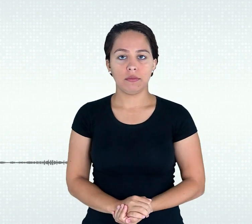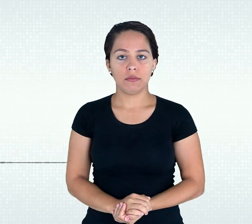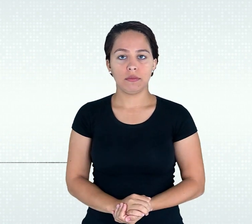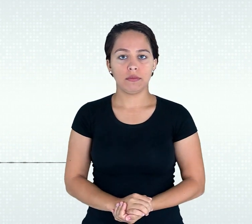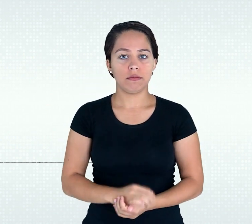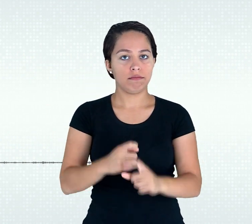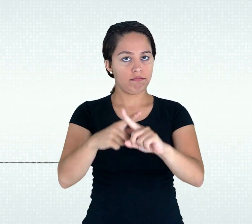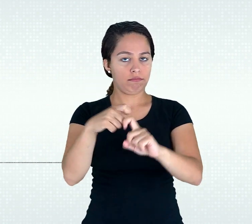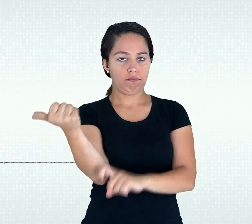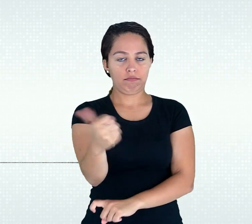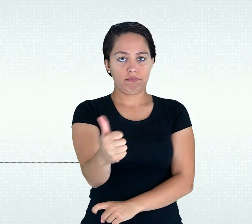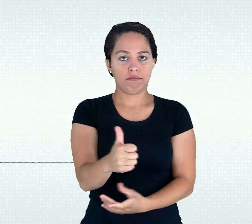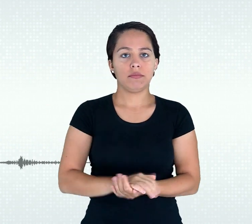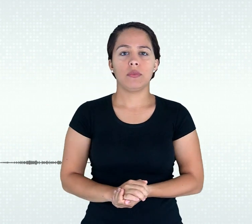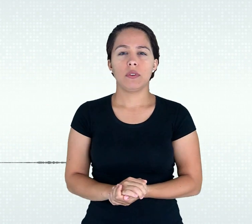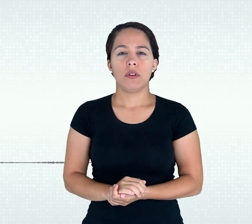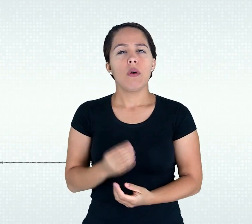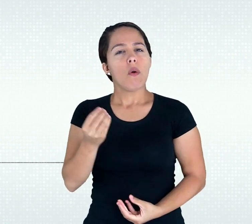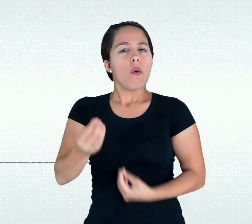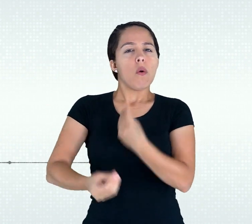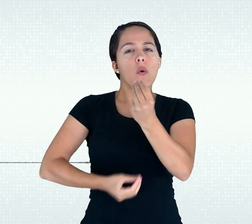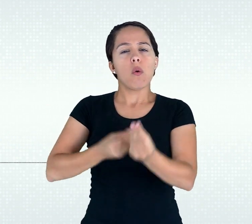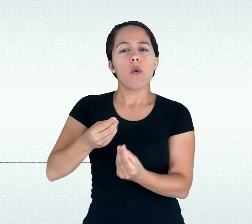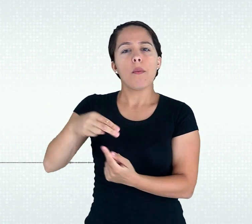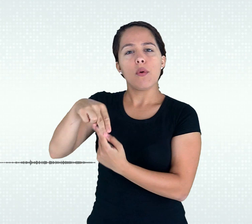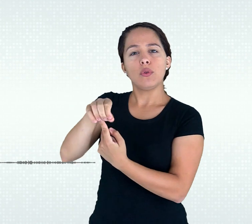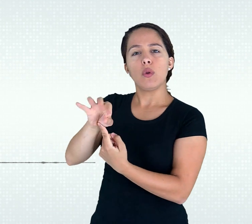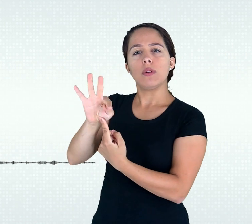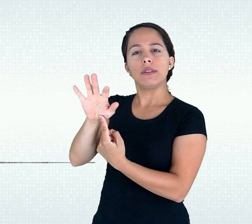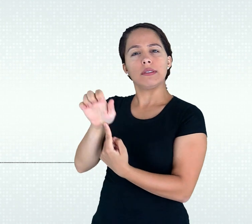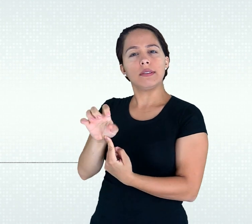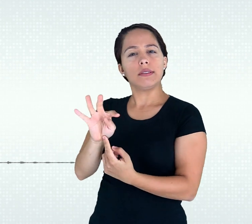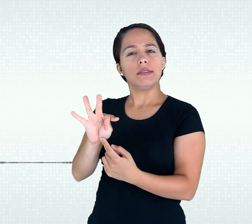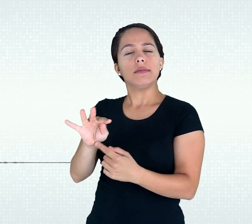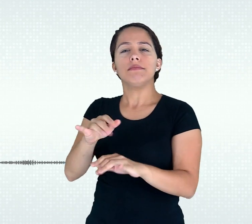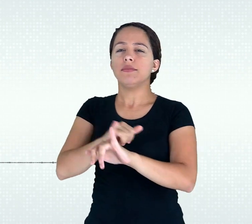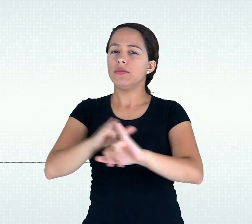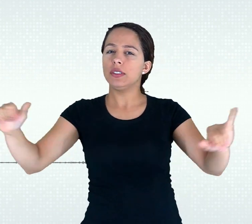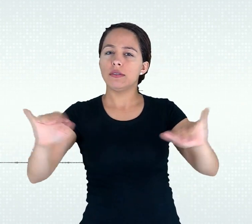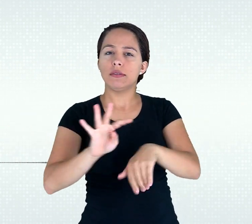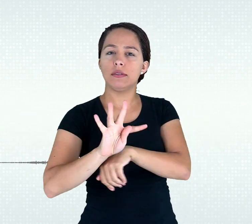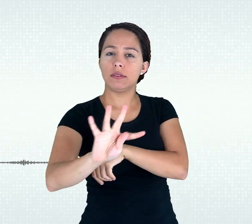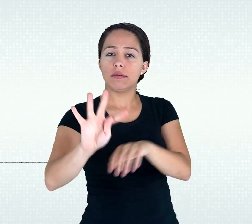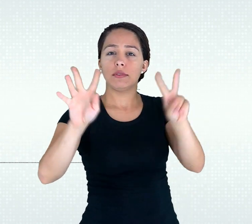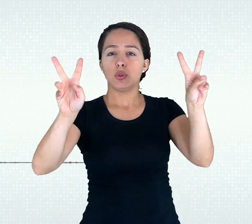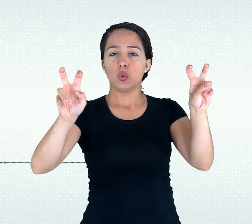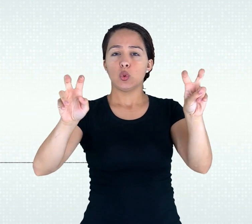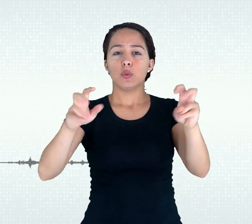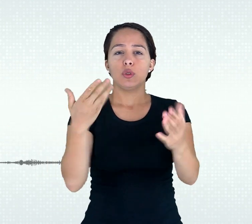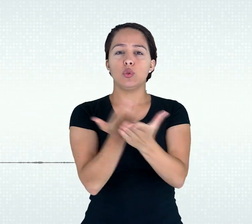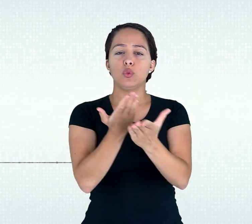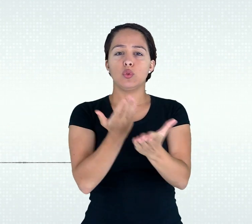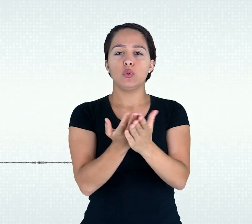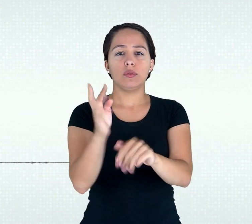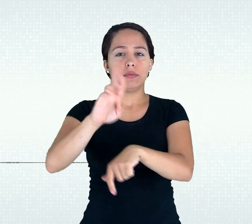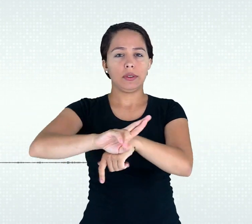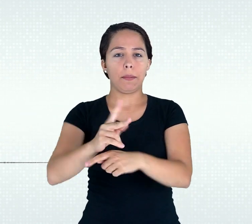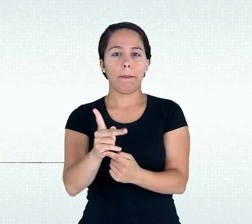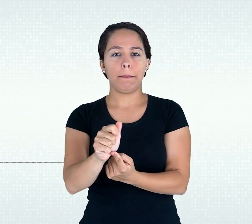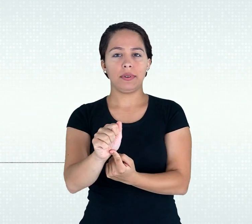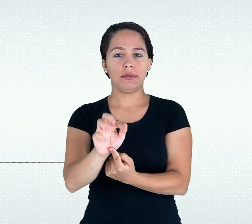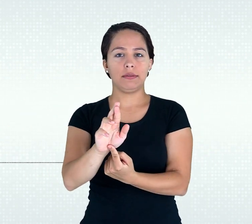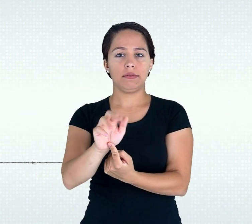posicionamento encontrado na nota técnica sobre os estudos de recuperação paralela ceni é barra ceb